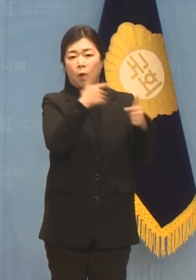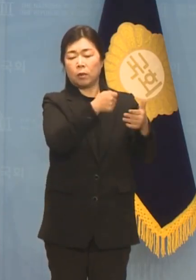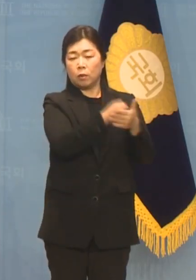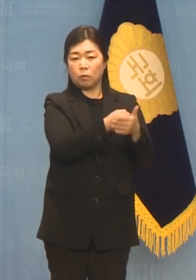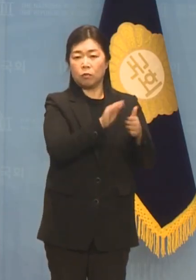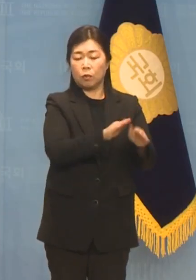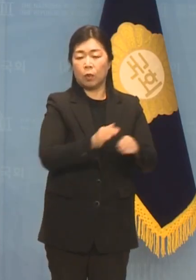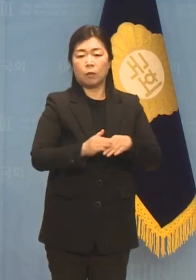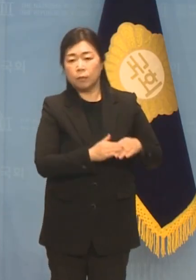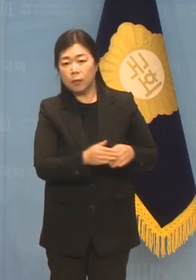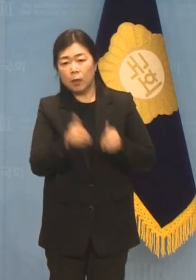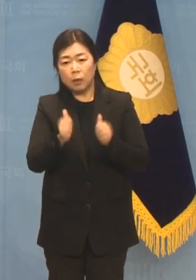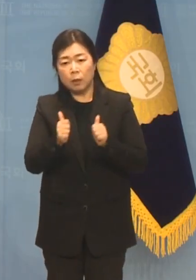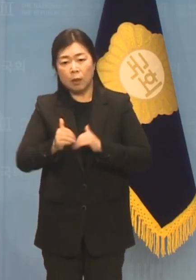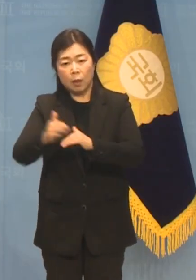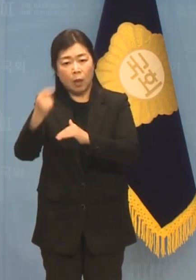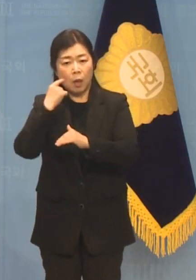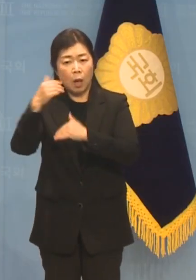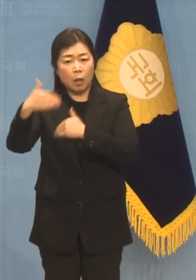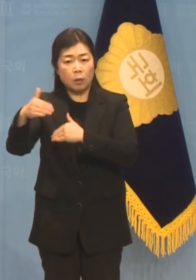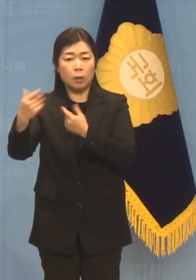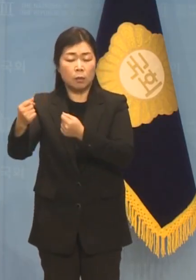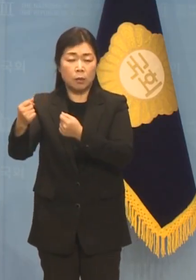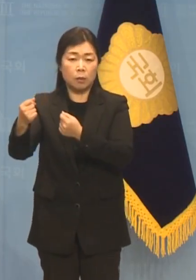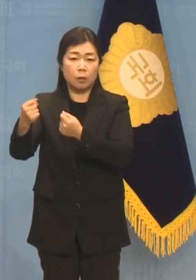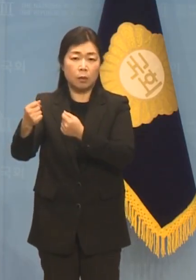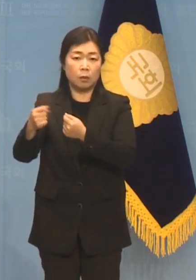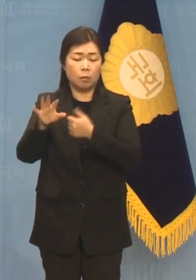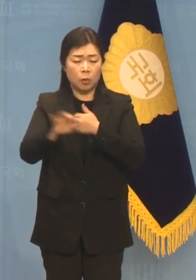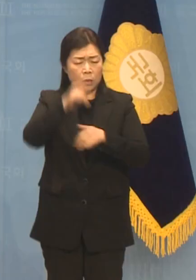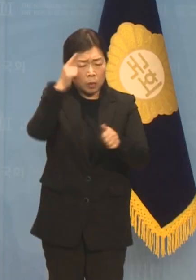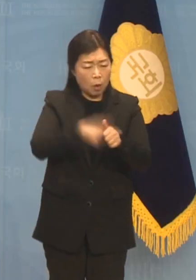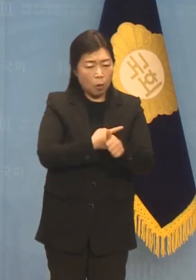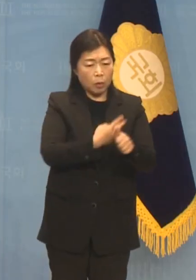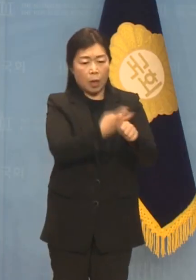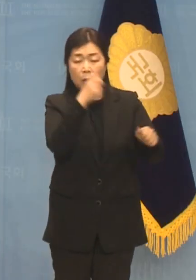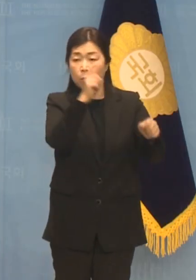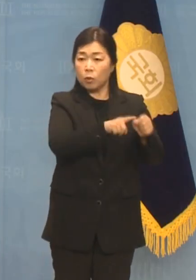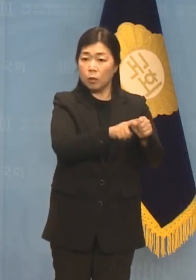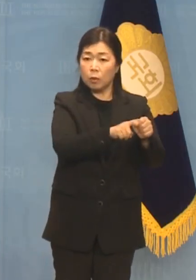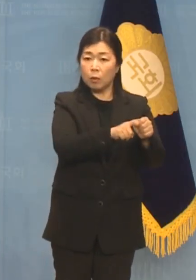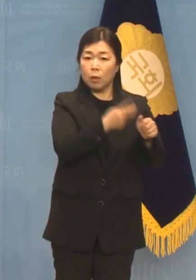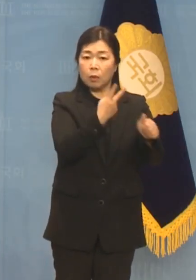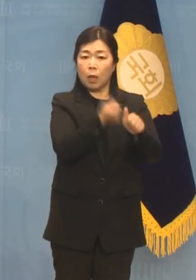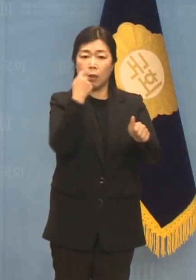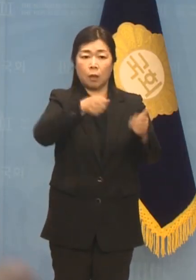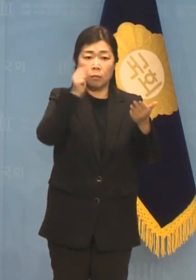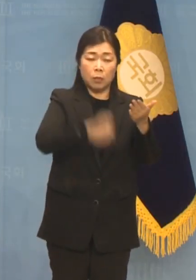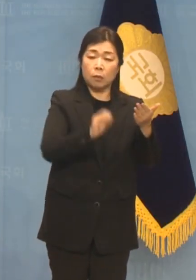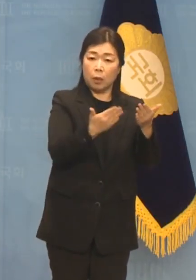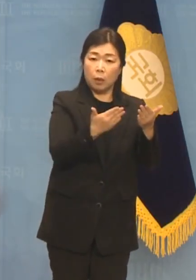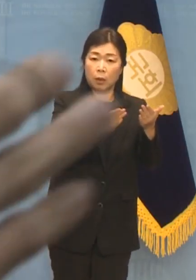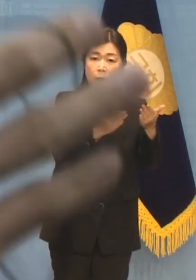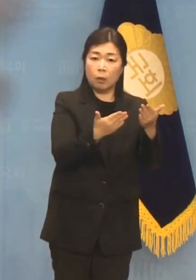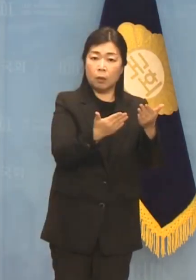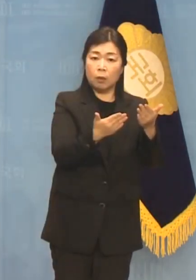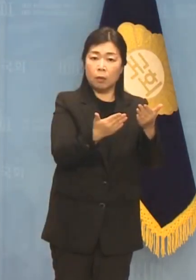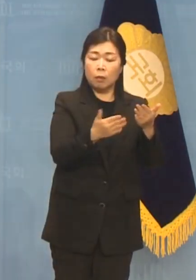공장이라는 비판까지 듣고 있습니다. 어쩌다 헌법의 최후의